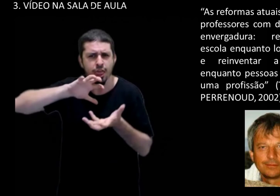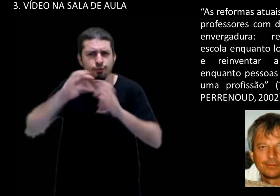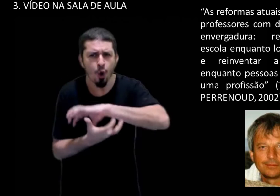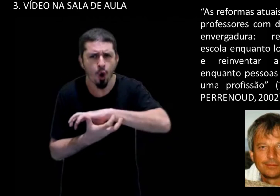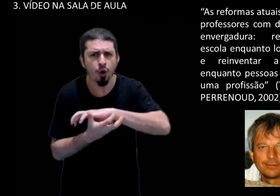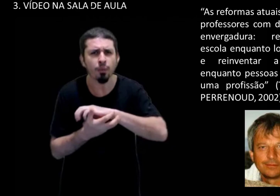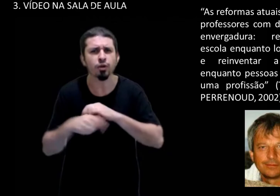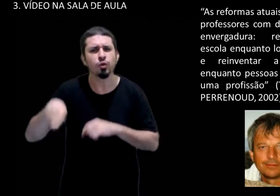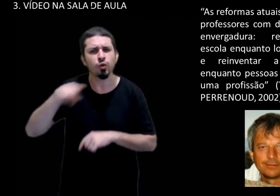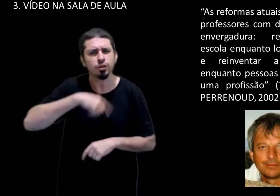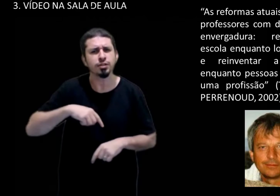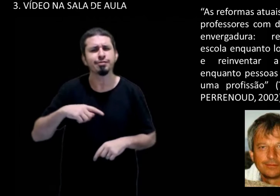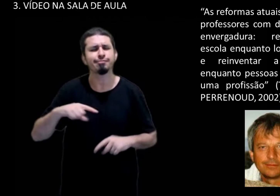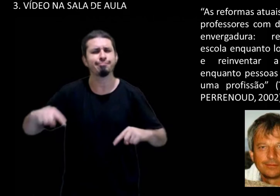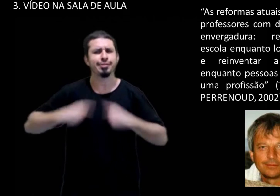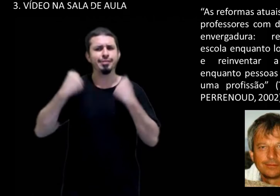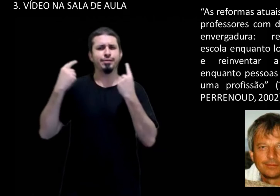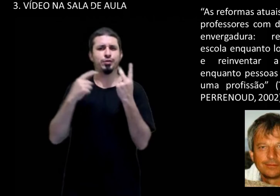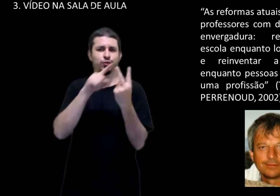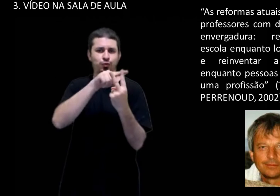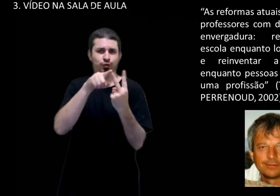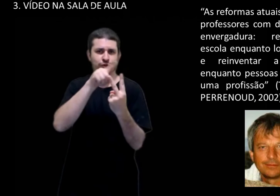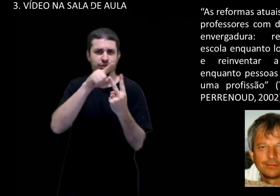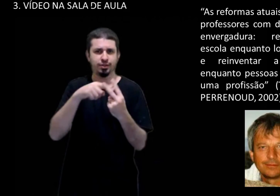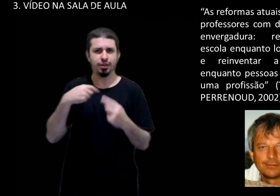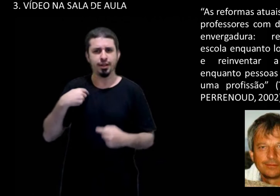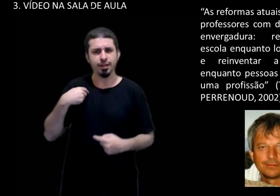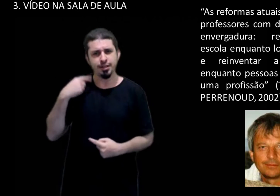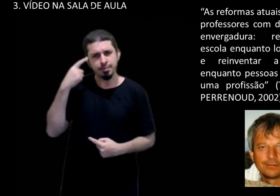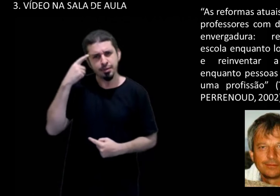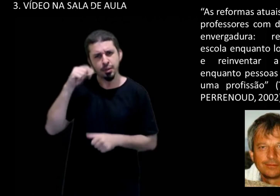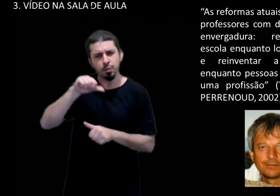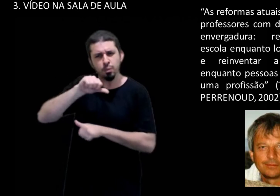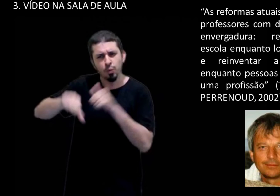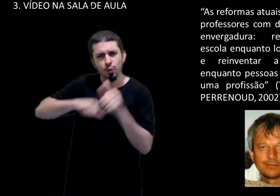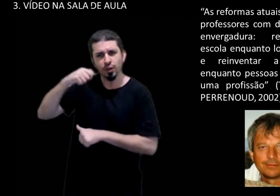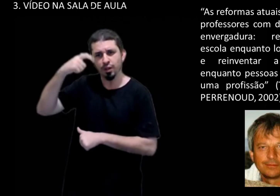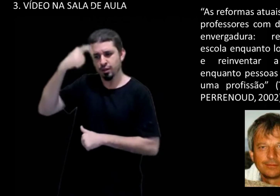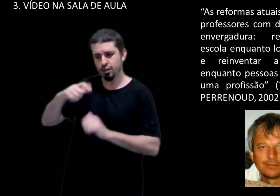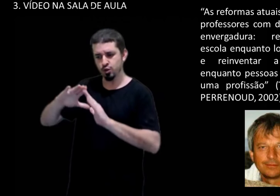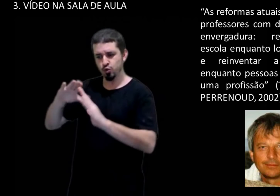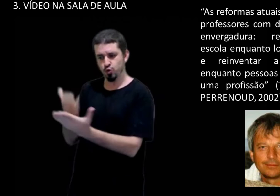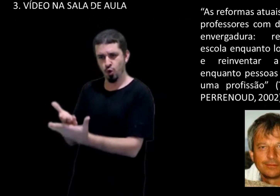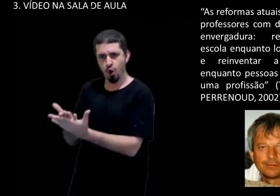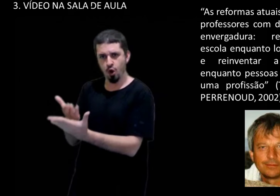e reinventar a si próprios enquanto pessoas e membros de uma profissão. Autor: